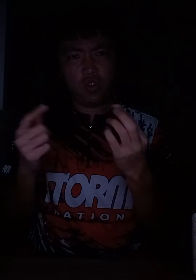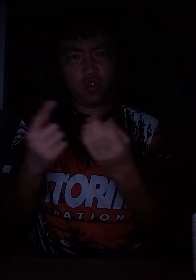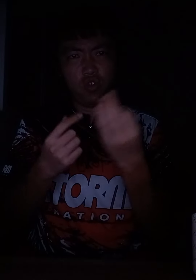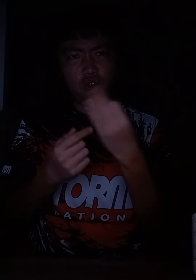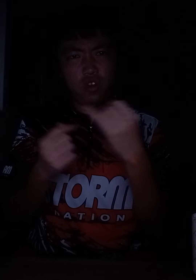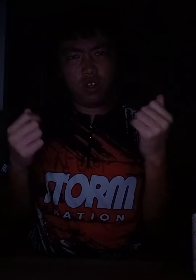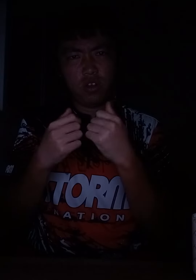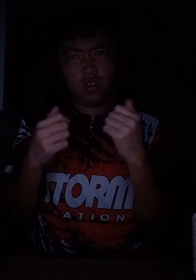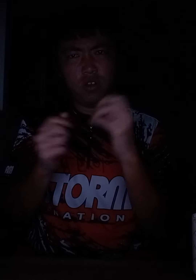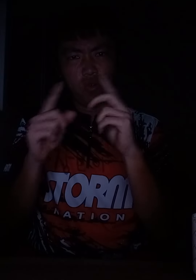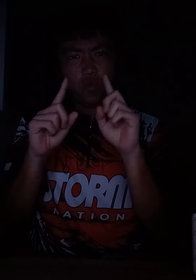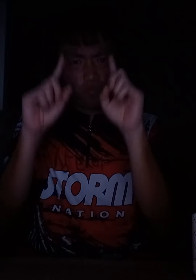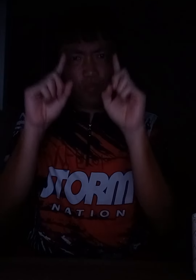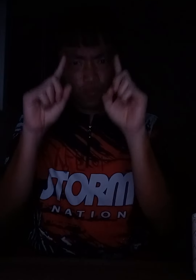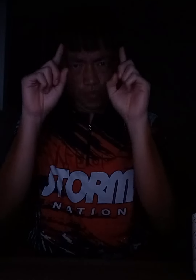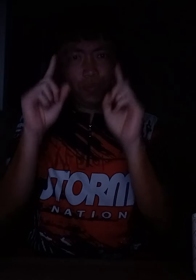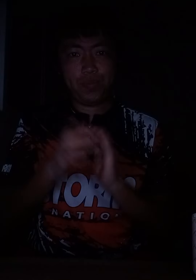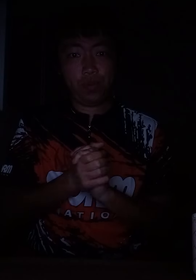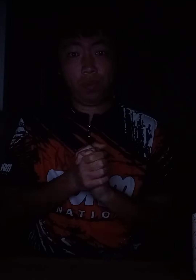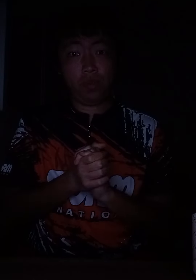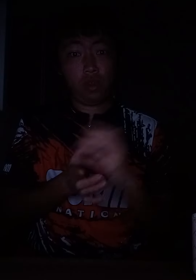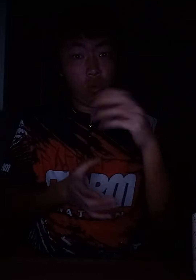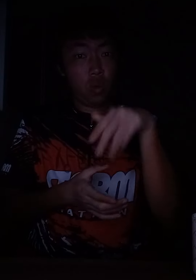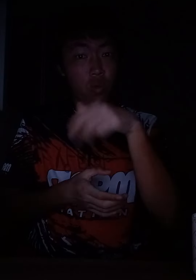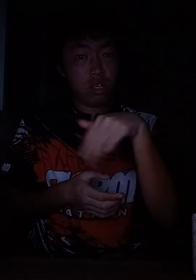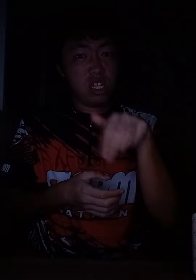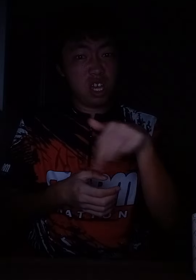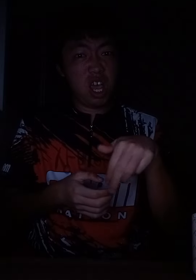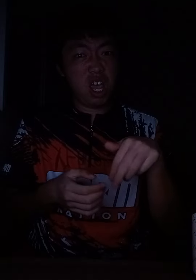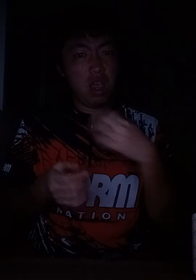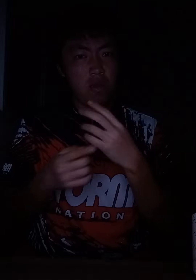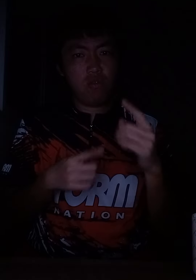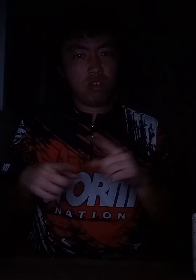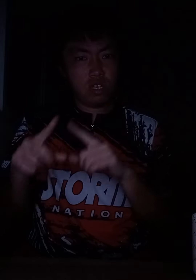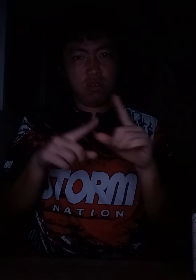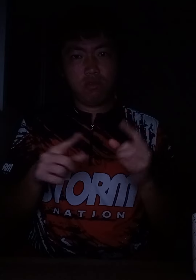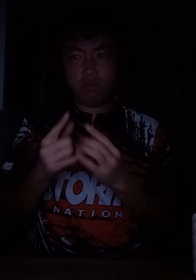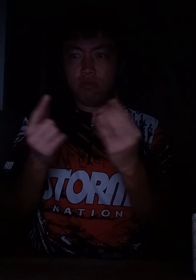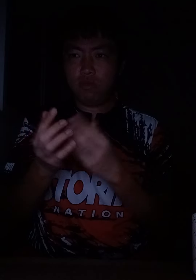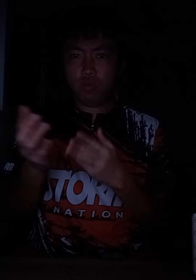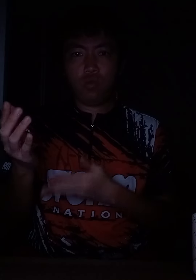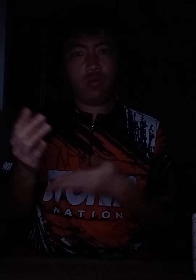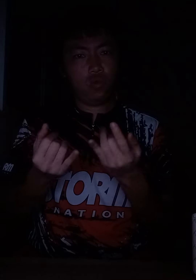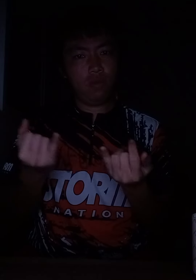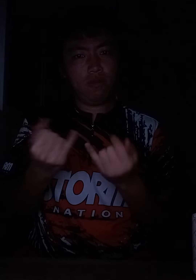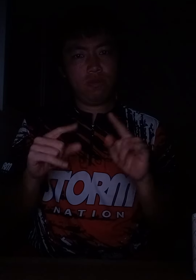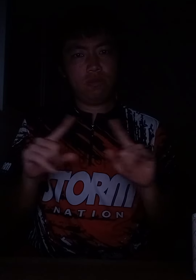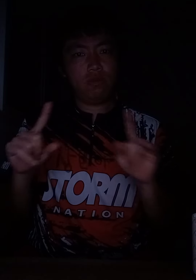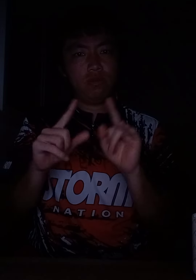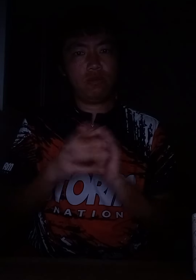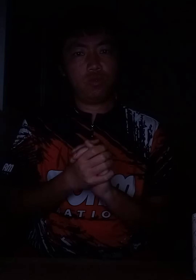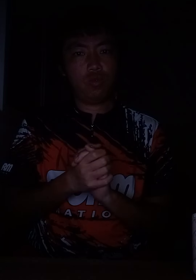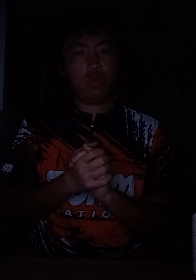것을 보고 화가 난다면서 온라인 모금 사이트에 이 구티에레스를 후원하는 글을 올렸는데요. 엿새